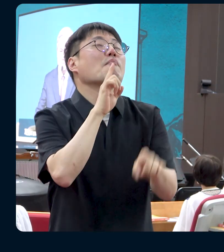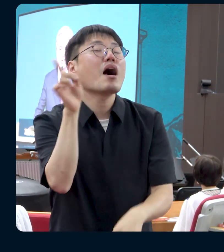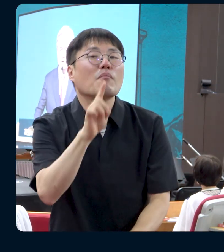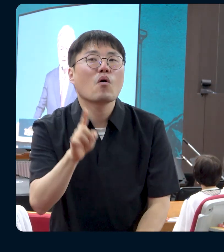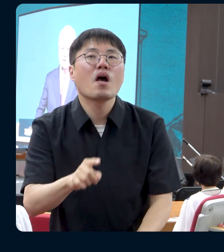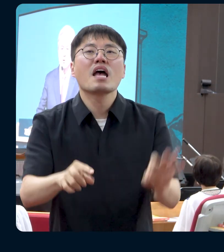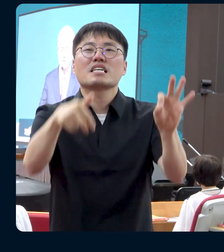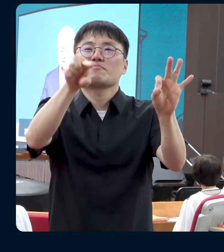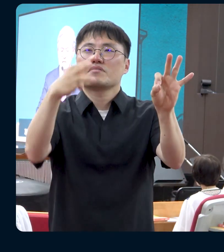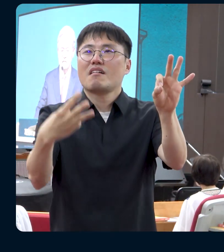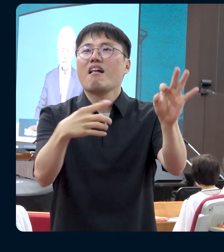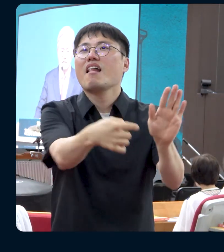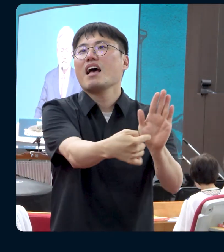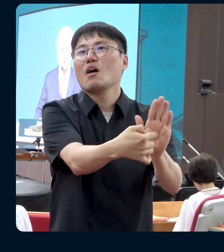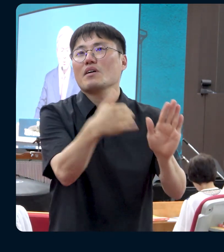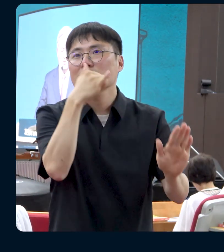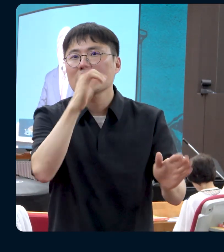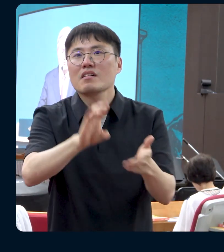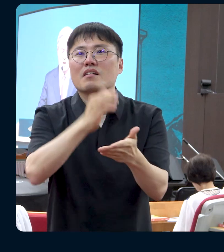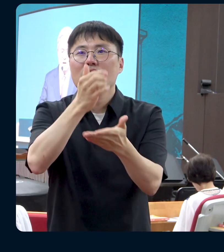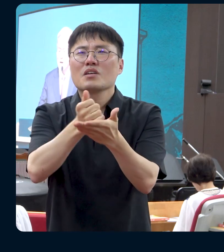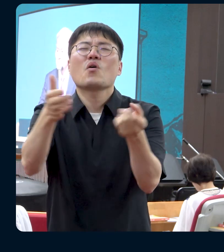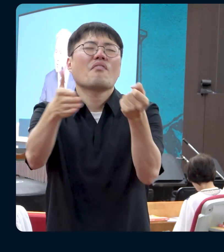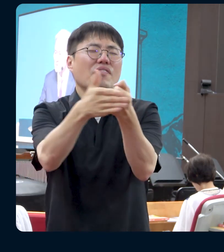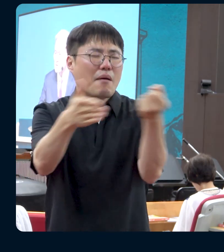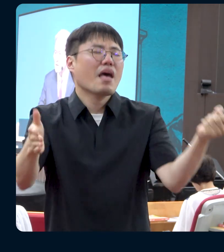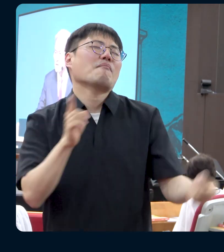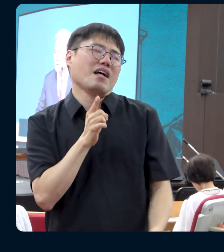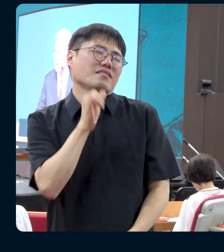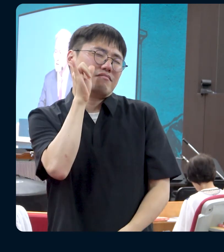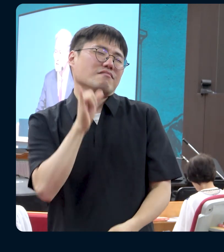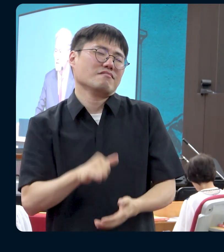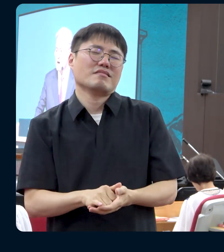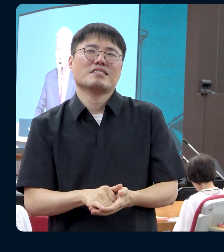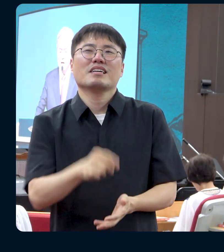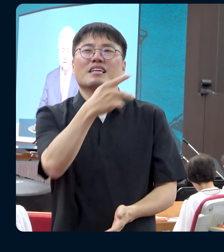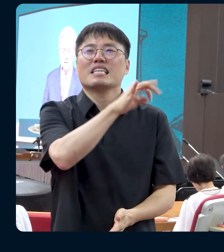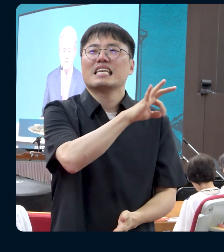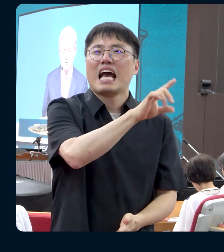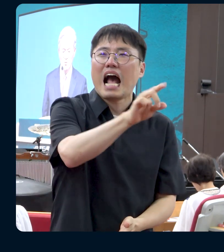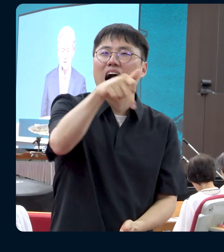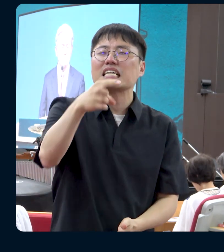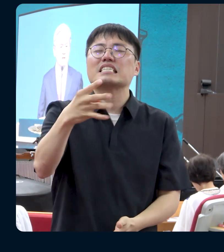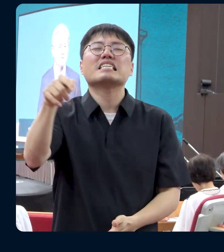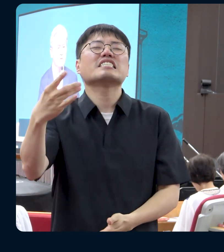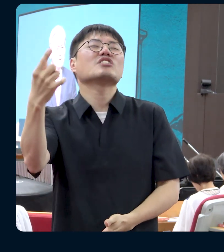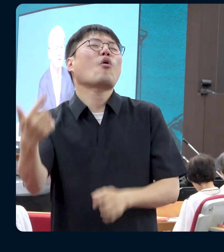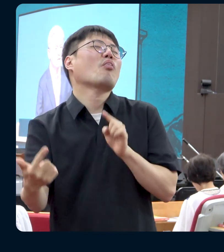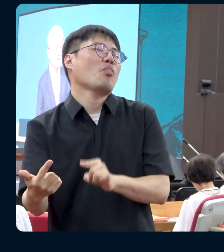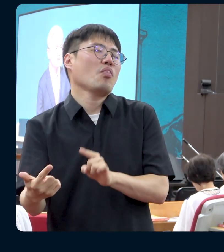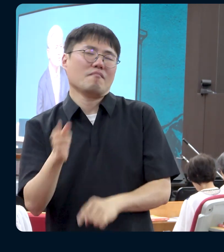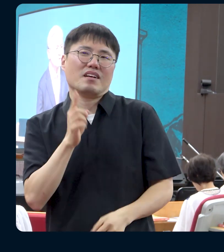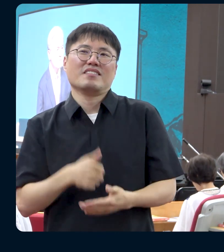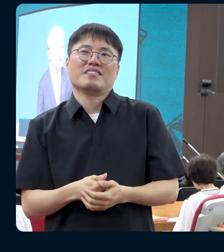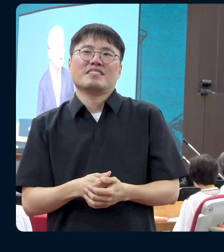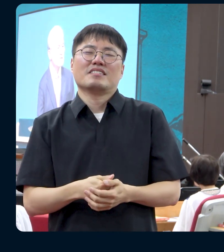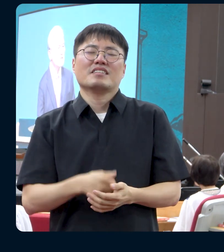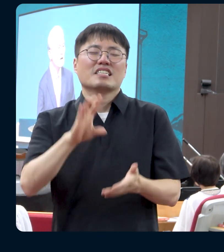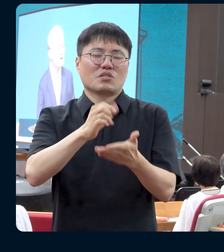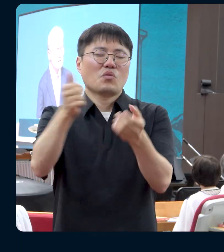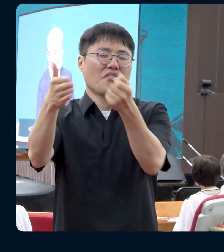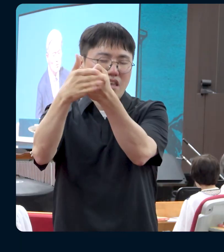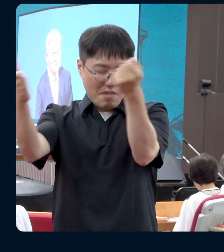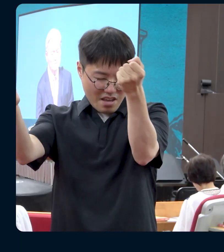표현이 10절에 나오는 그리스도 때문에 라는 표현입니다. 디아 크리스톤이란 말이죠.